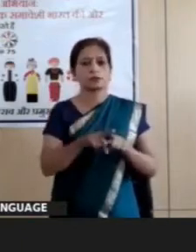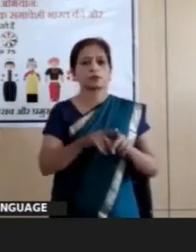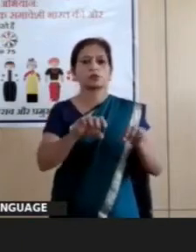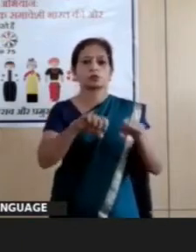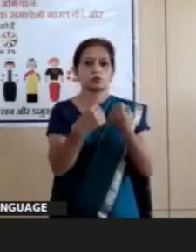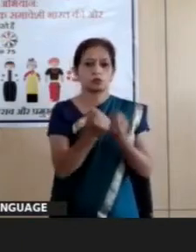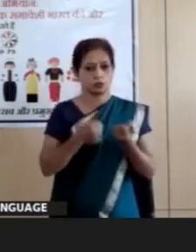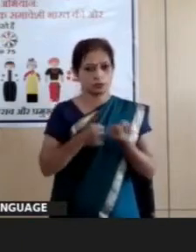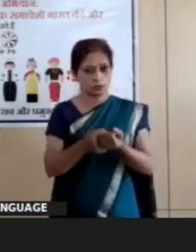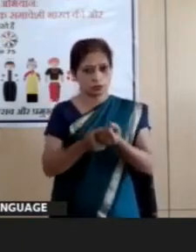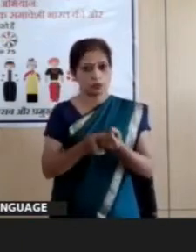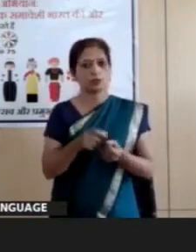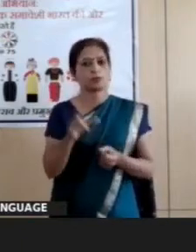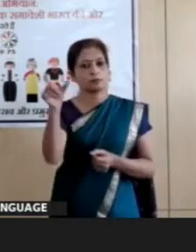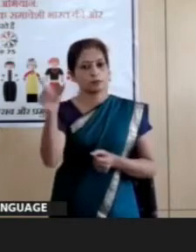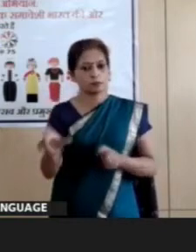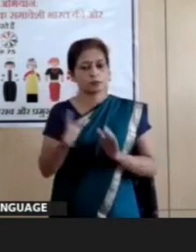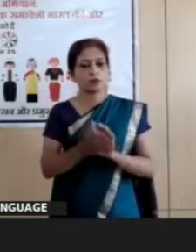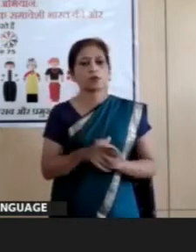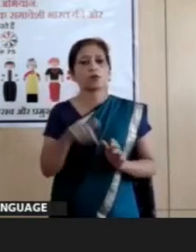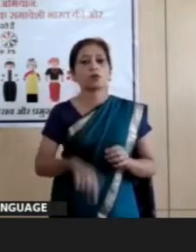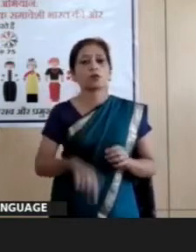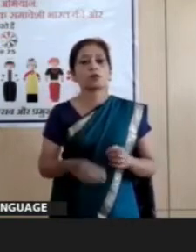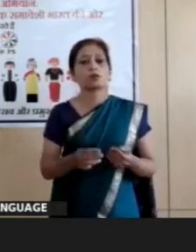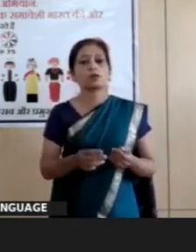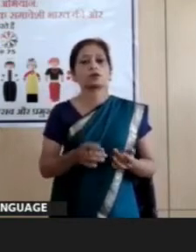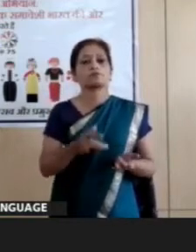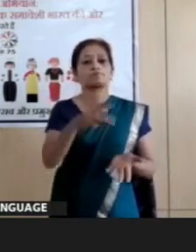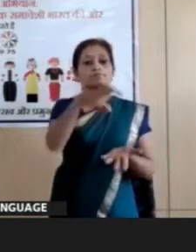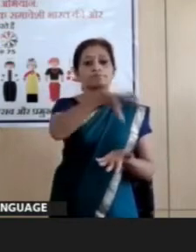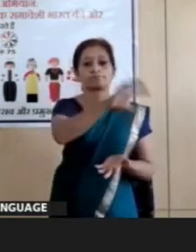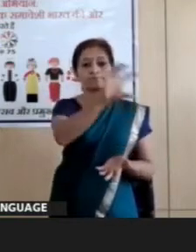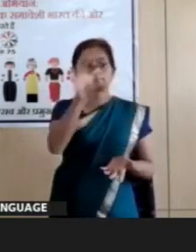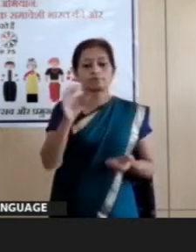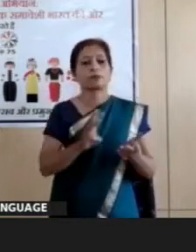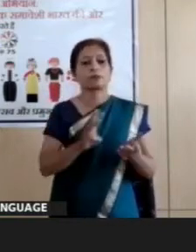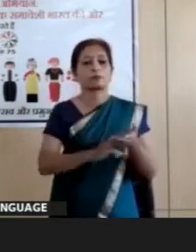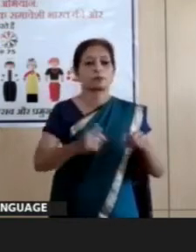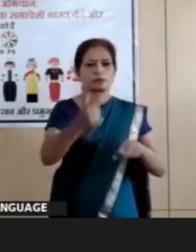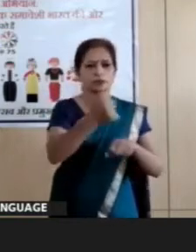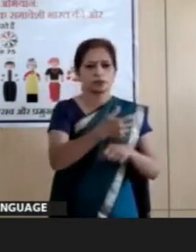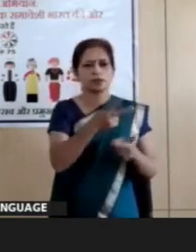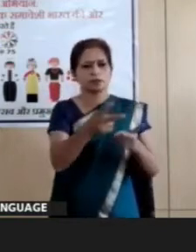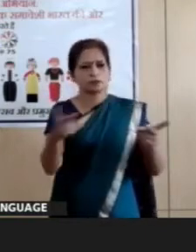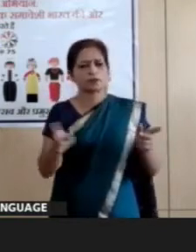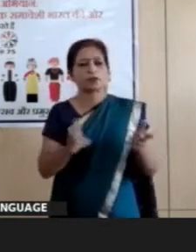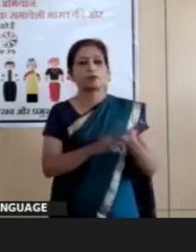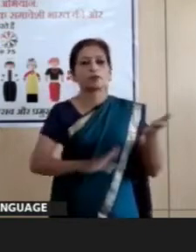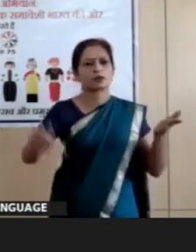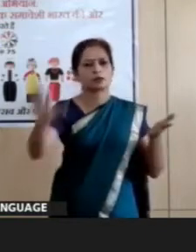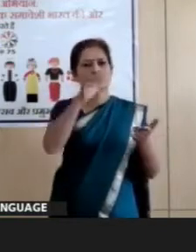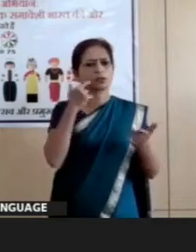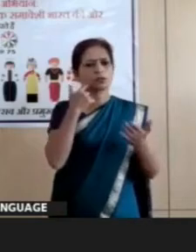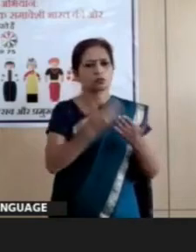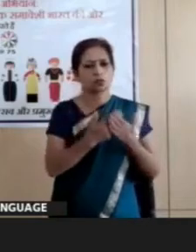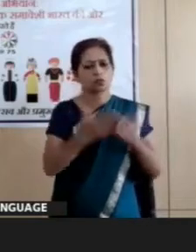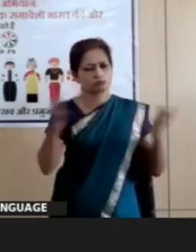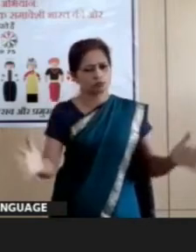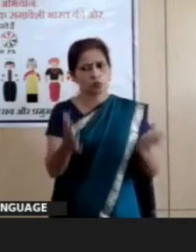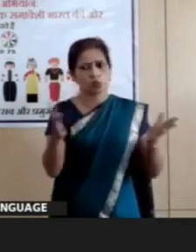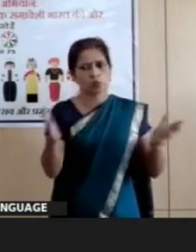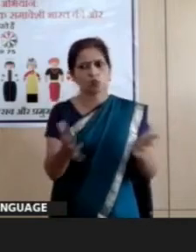अठावले सर, महाराष्ट्र के एक प्रमुख सामाजिक कार्यकर्ता है, हमारी मिनिस्टर ऑफ स्टेट, हमारे राष्ट्रीय संस्थाओं